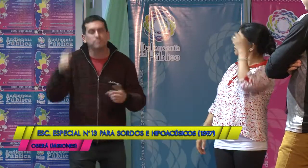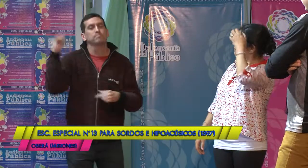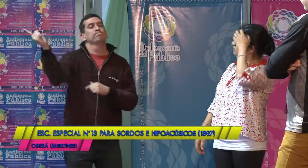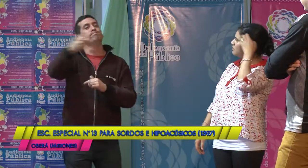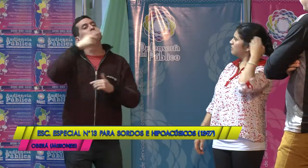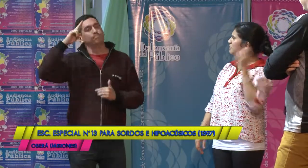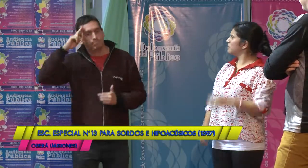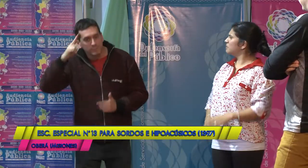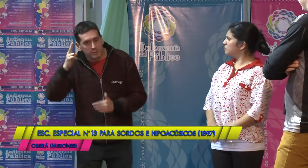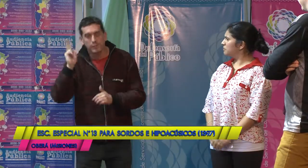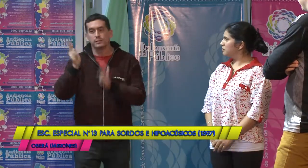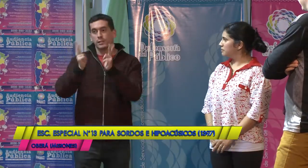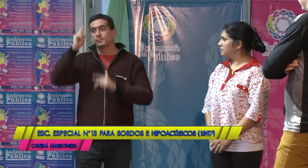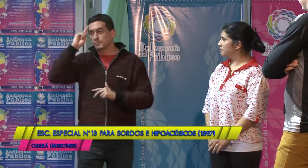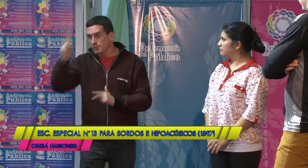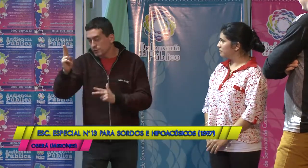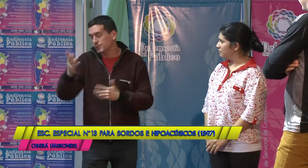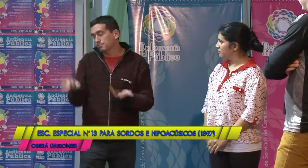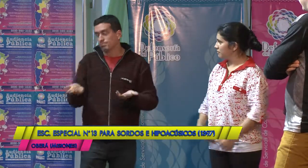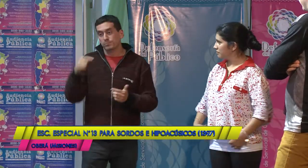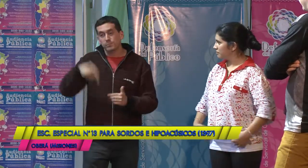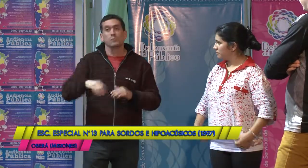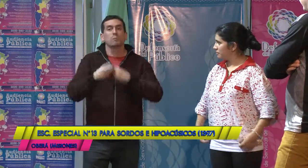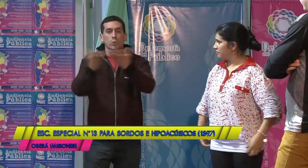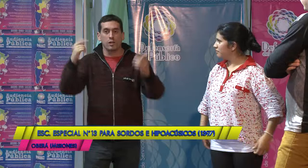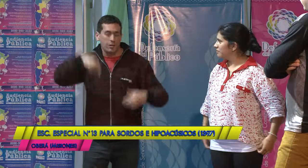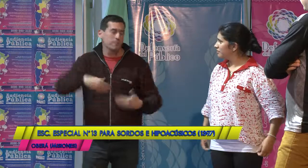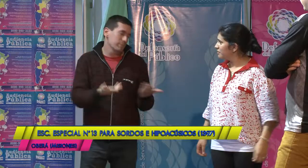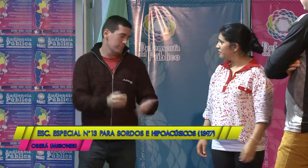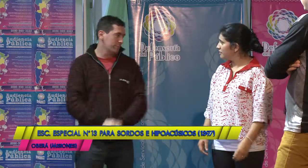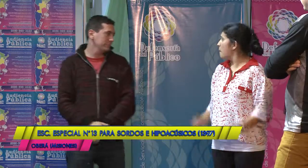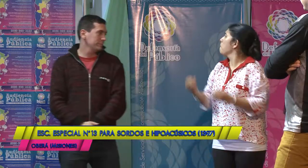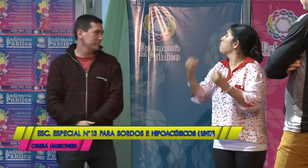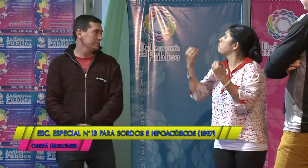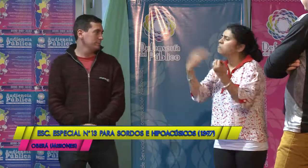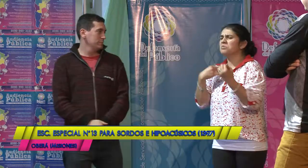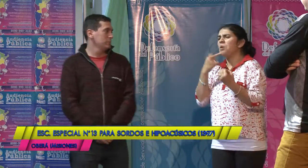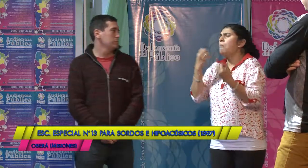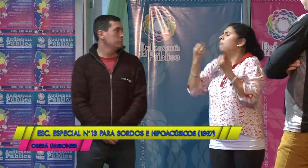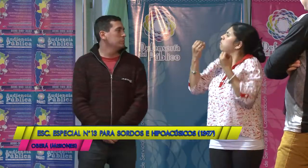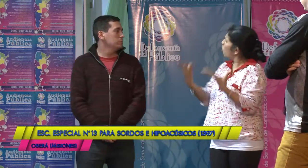hoy festejamos el Día de la Persona Sorda, en donde pedimos por la igualdad de derechos y el respeto por la lengua de